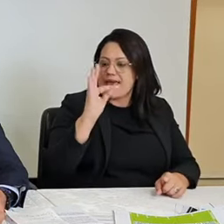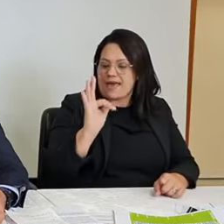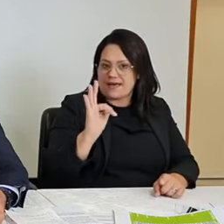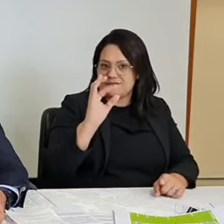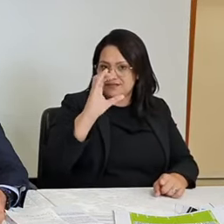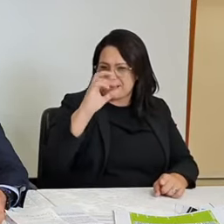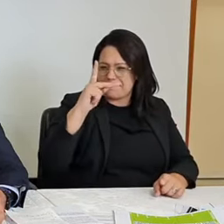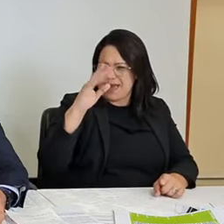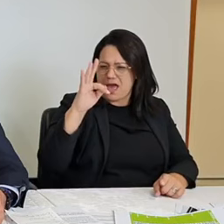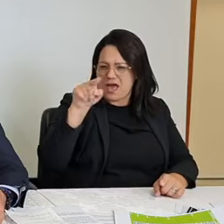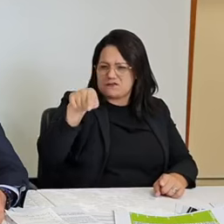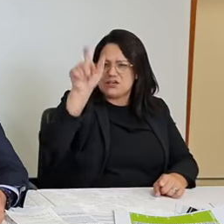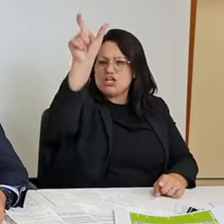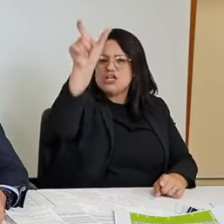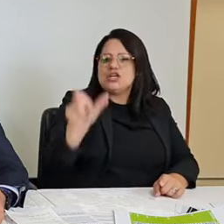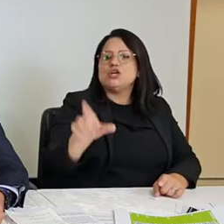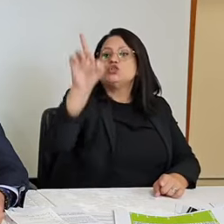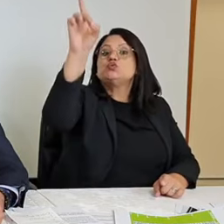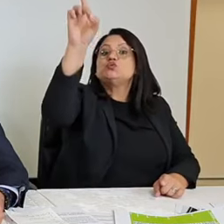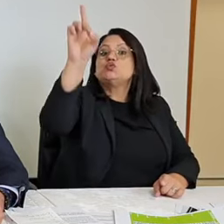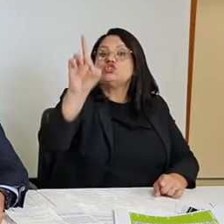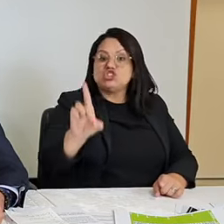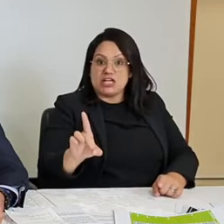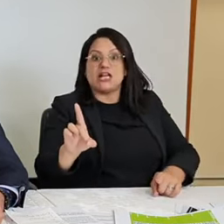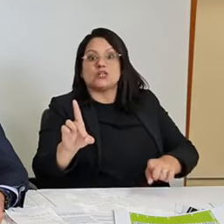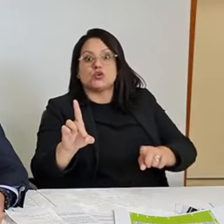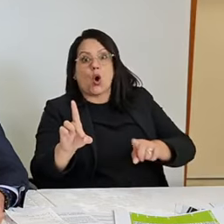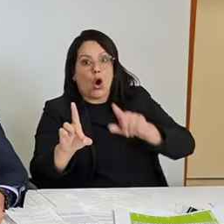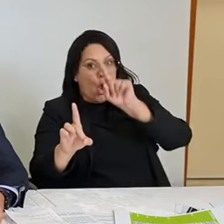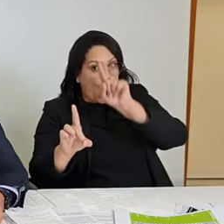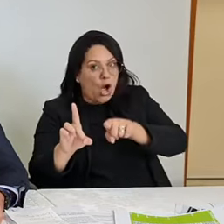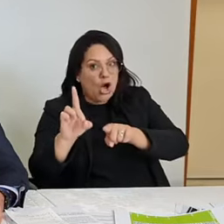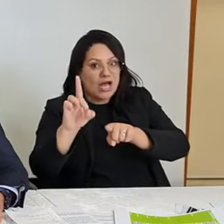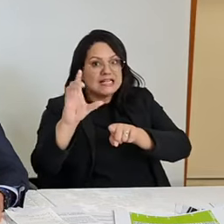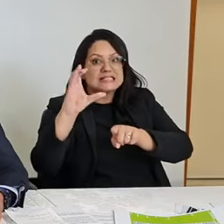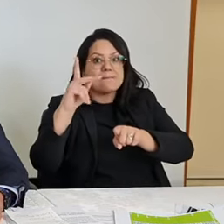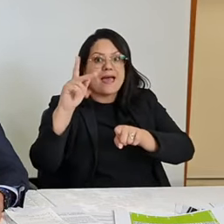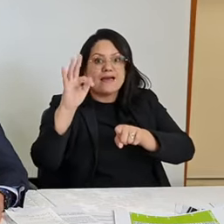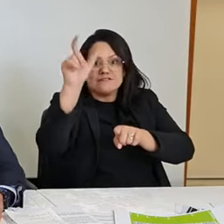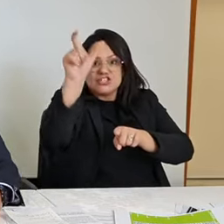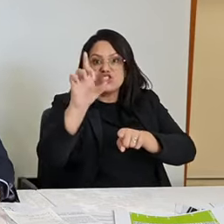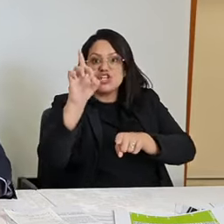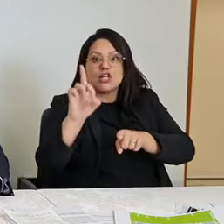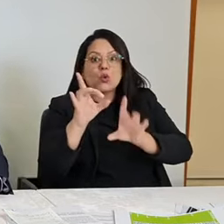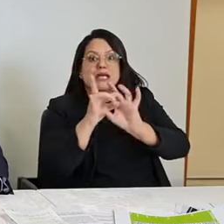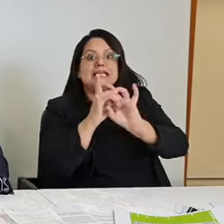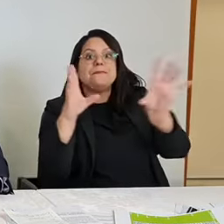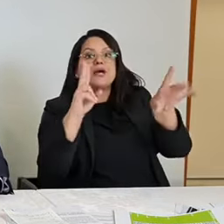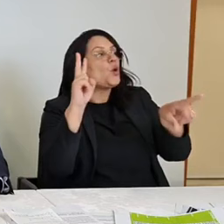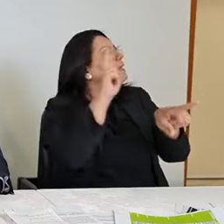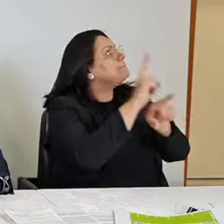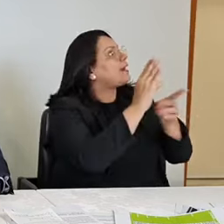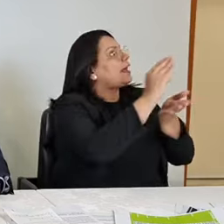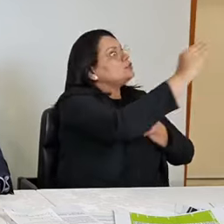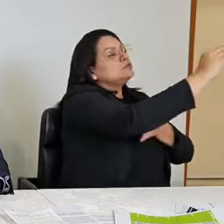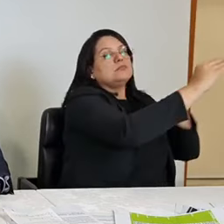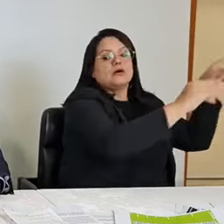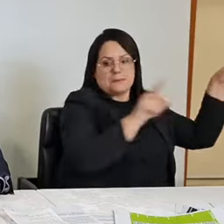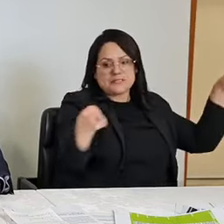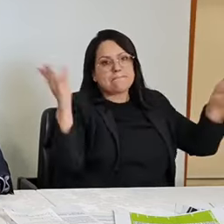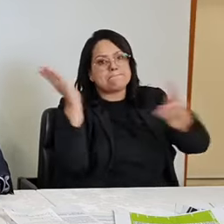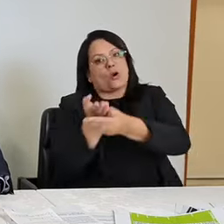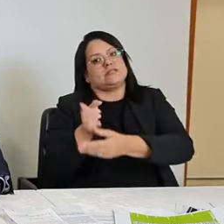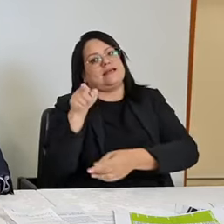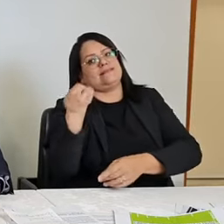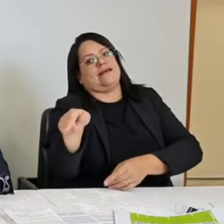diretor que autorizou o empréstimo sem garantia, é que deve ser processado. Quer dizer, não há como recuperar esse dinheiro